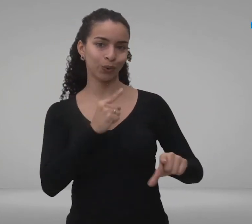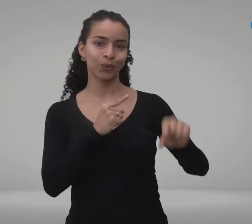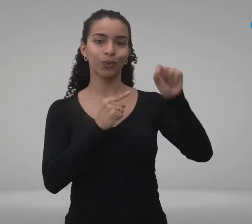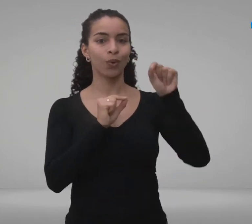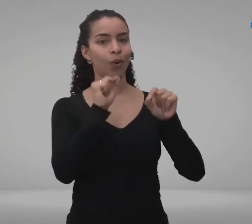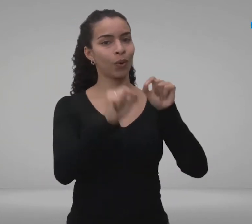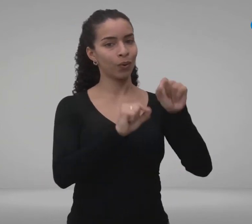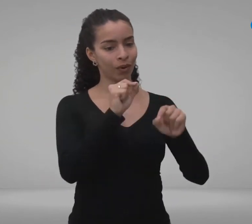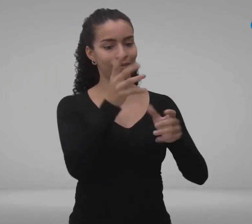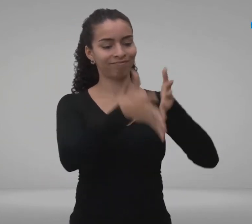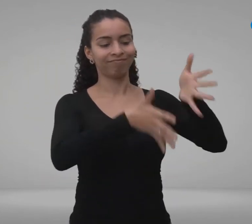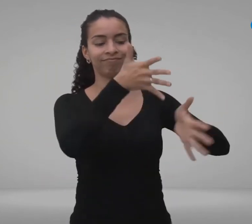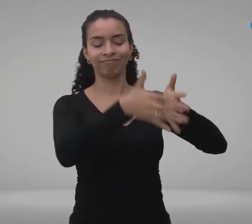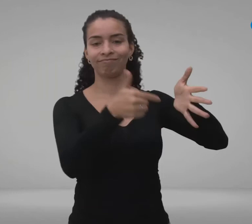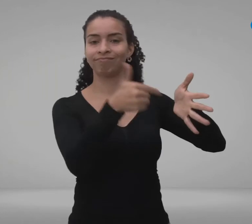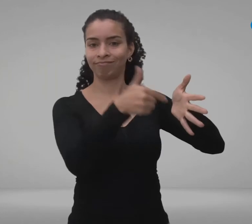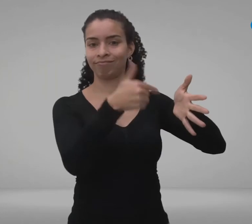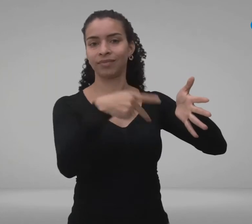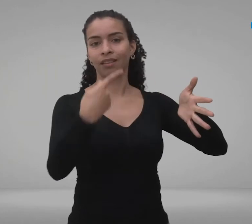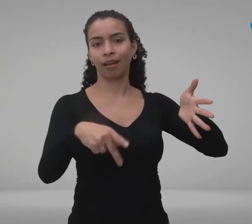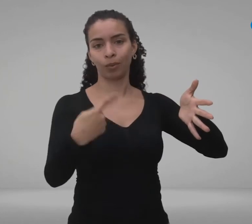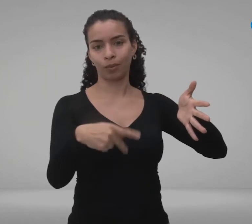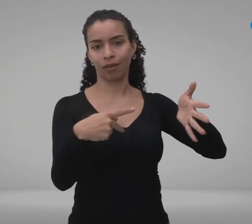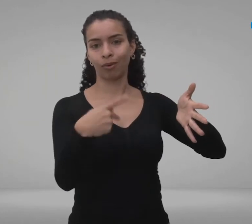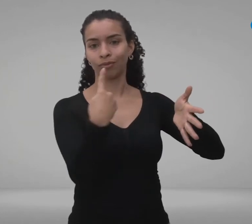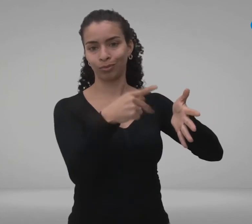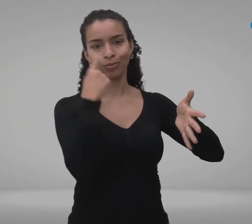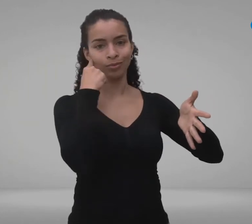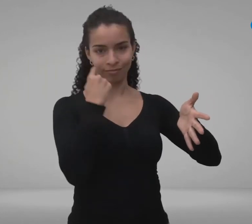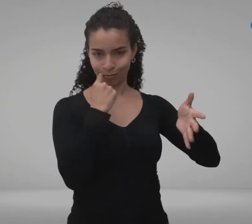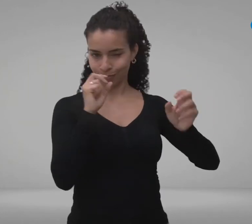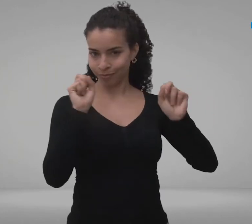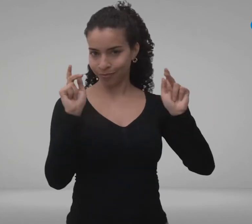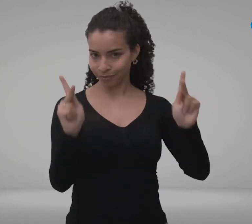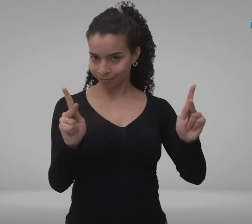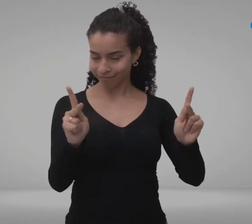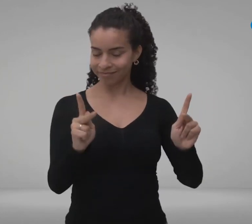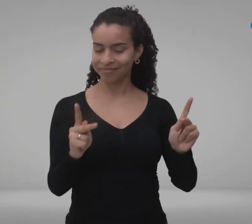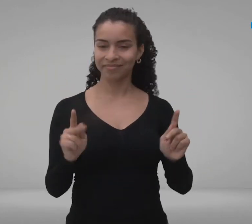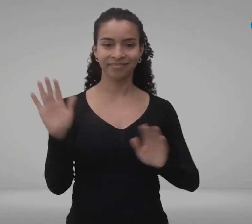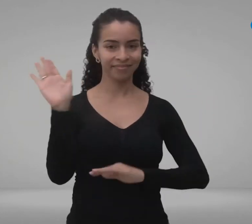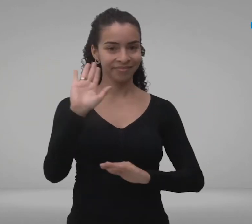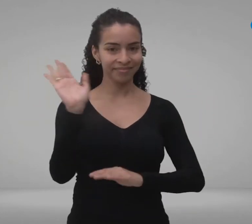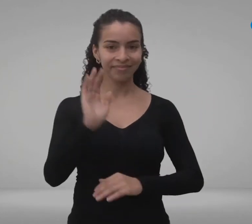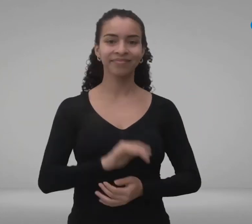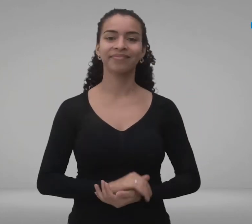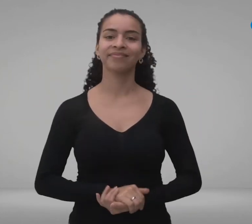optam pela língua de sinais, que é a sua língua natural, ok? Então, até mais!